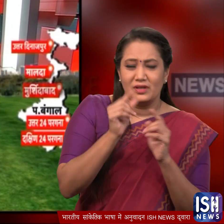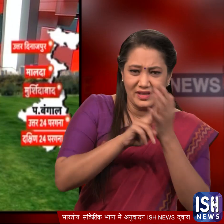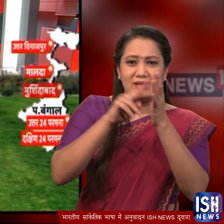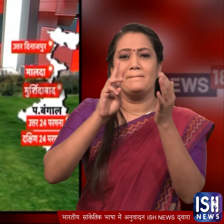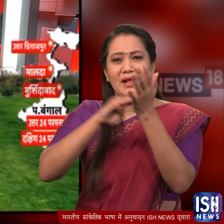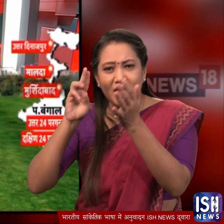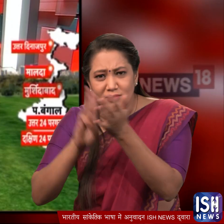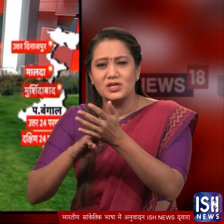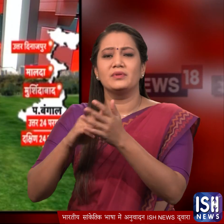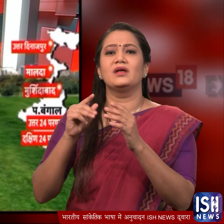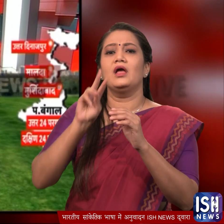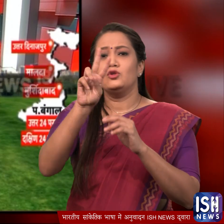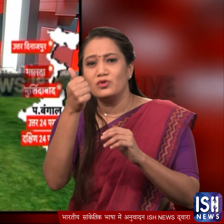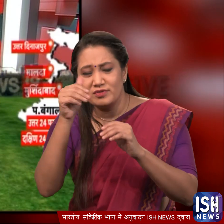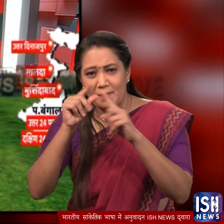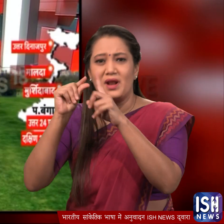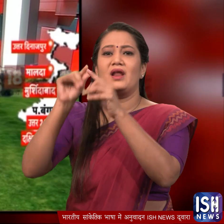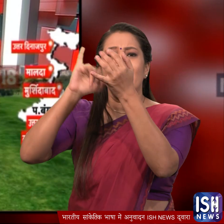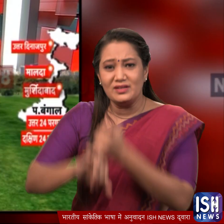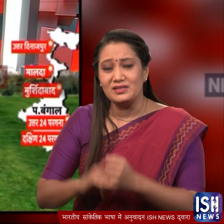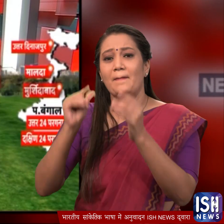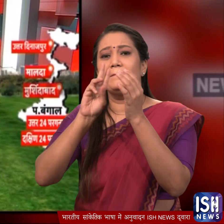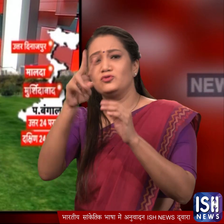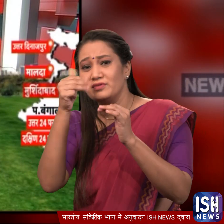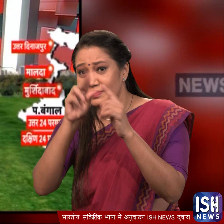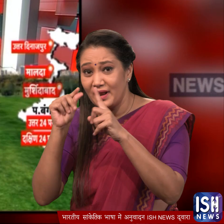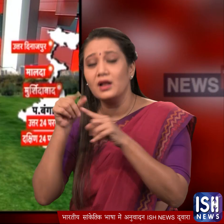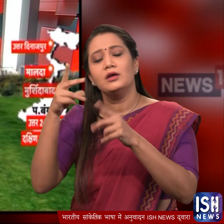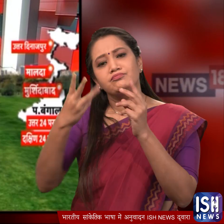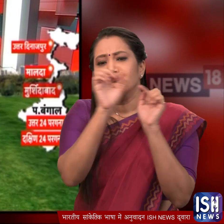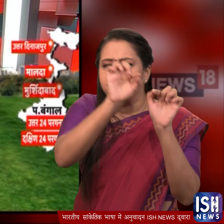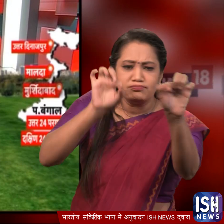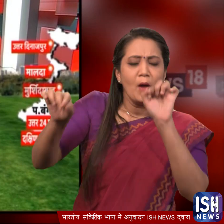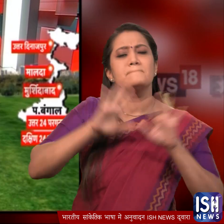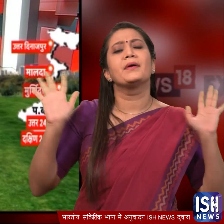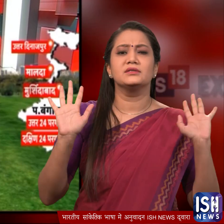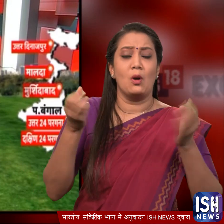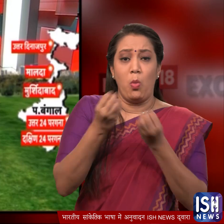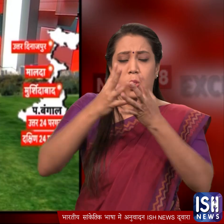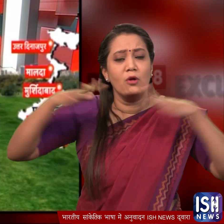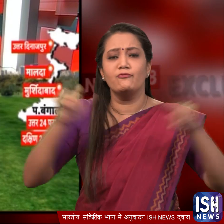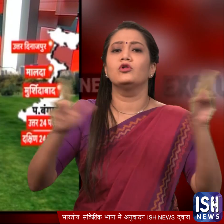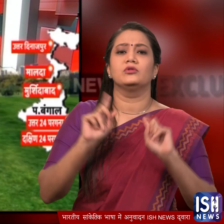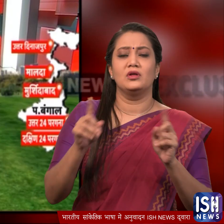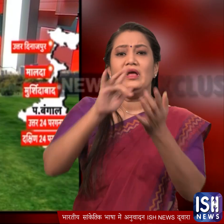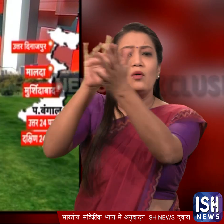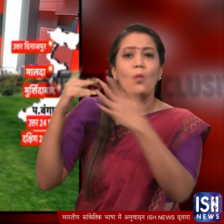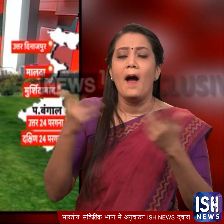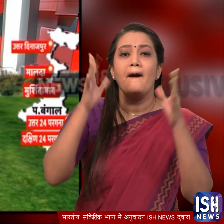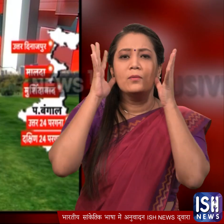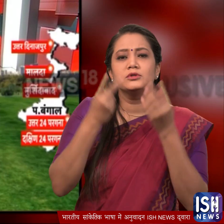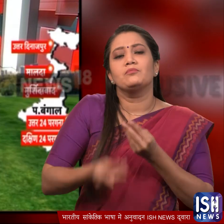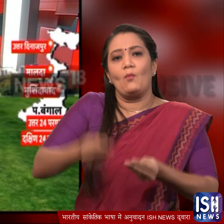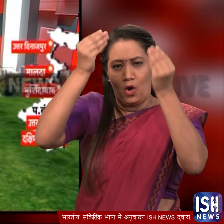दिनाजपुर, मालदा, मुर्शिदाबाद, उत्तर 24 परगना और दक्षिण 24 परगना जिले की चुनिंदा सीटें शामिल हैं। इसकी एक वजह इन जगहों पर